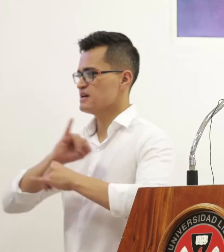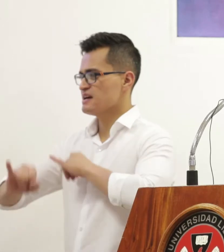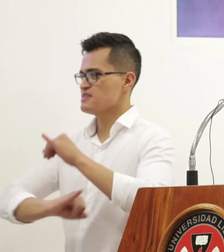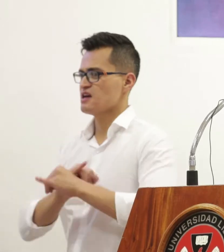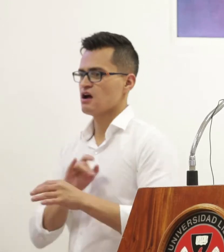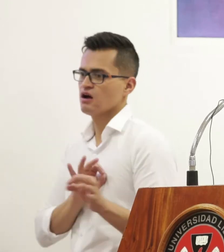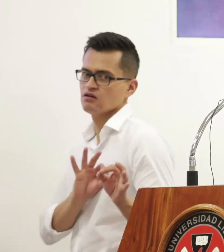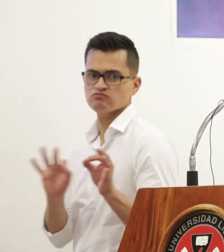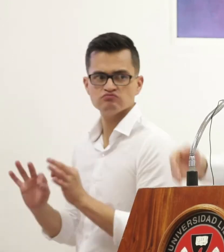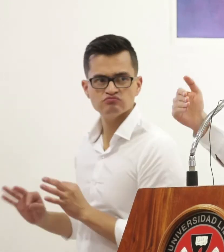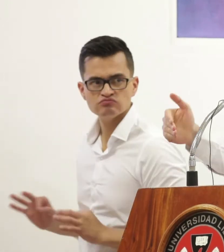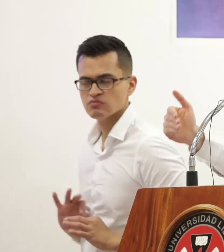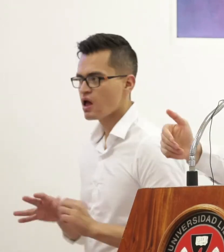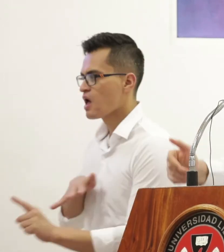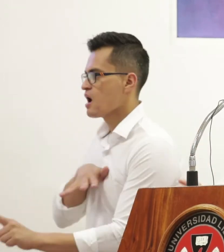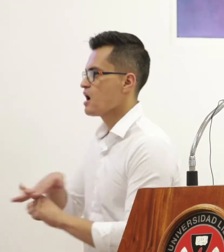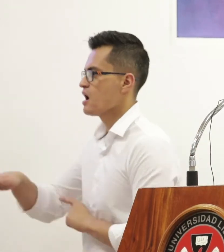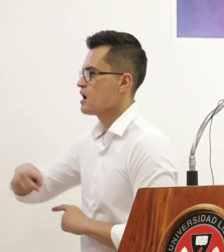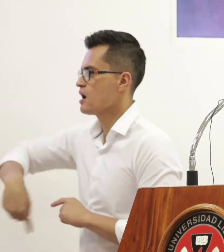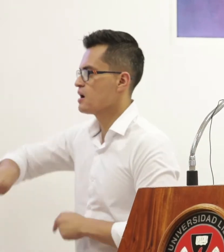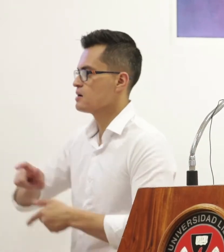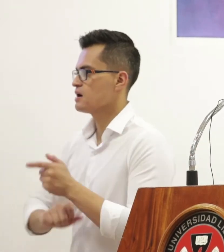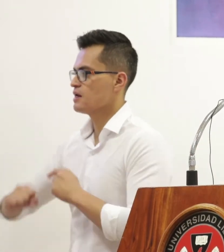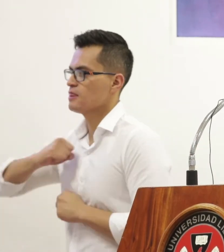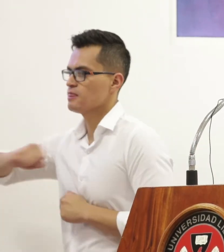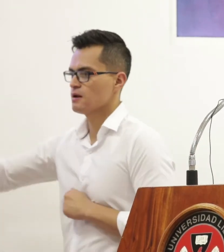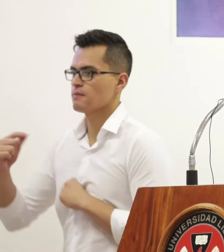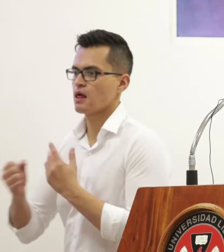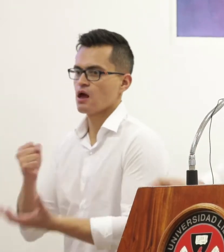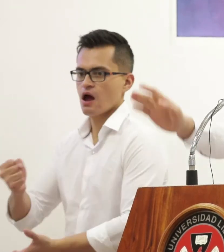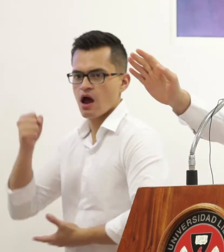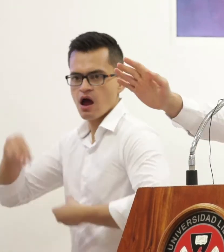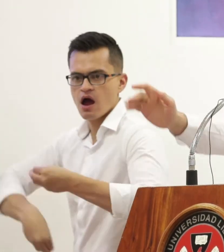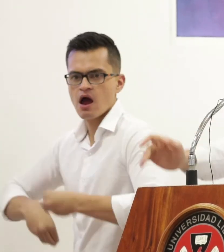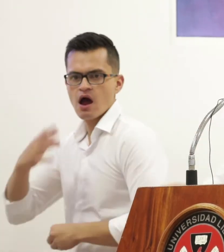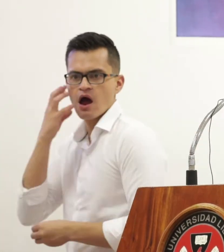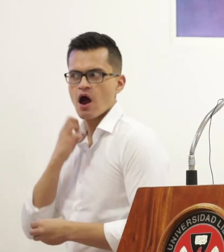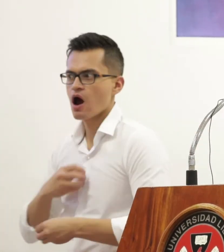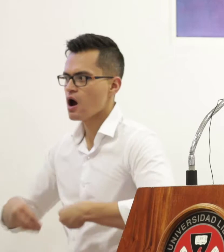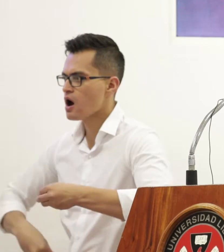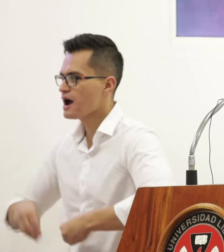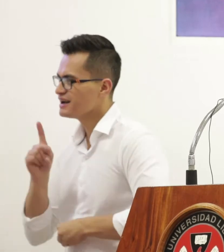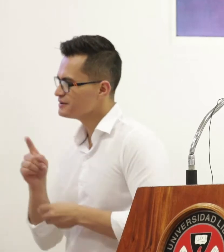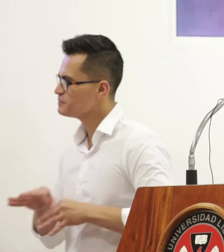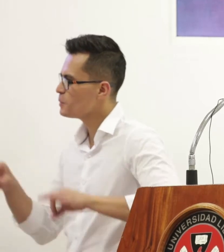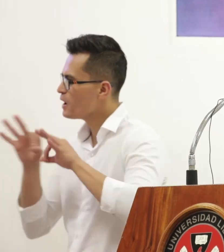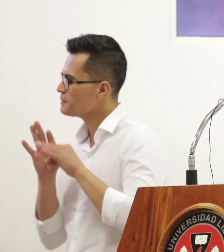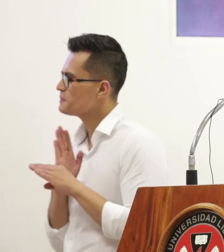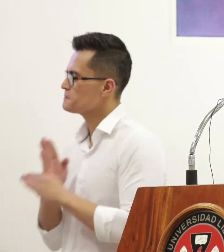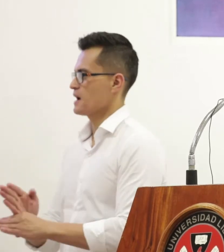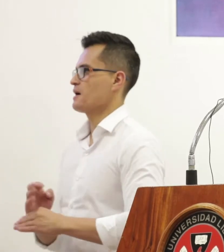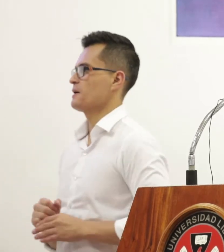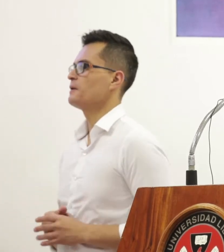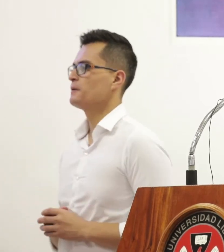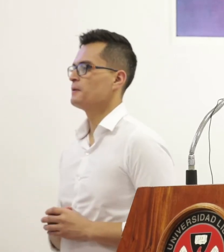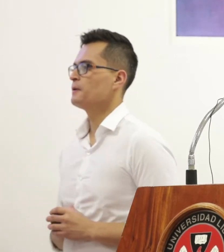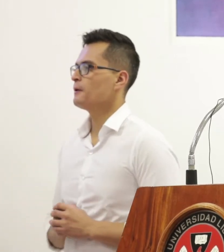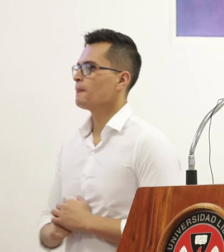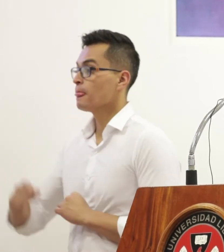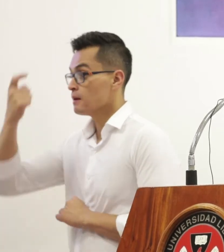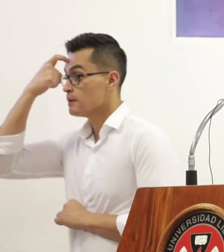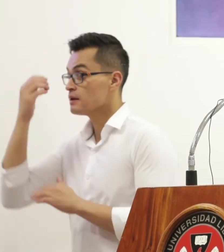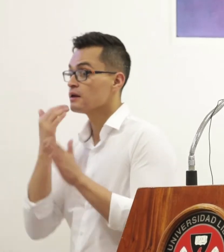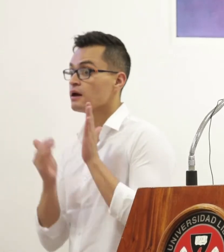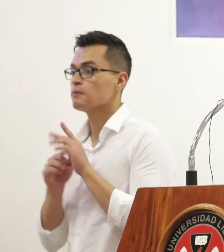internacional que golpea los derechos sociales de los colombianos. Y eso es lo que tenemos que impedir. Miren ustedes los carteles de la